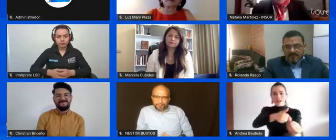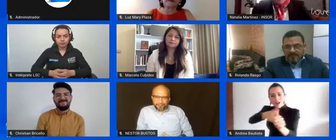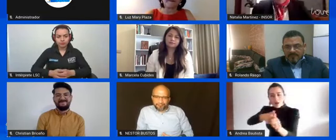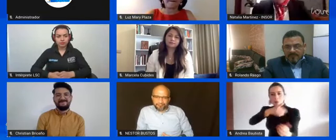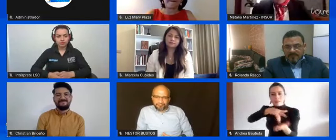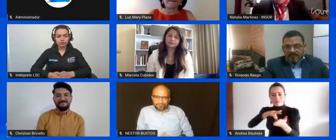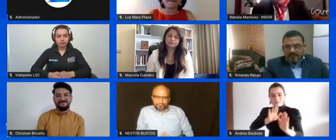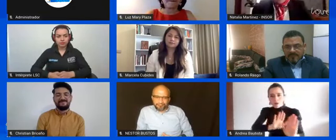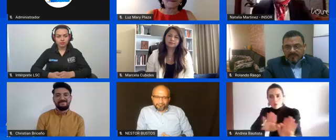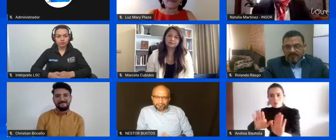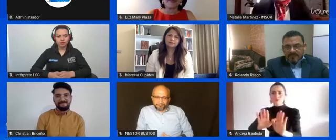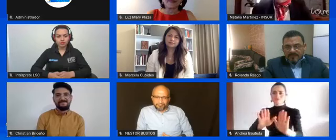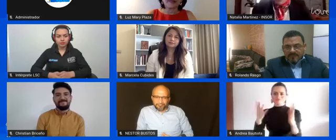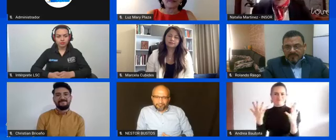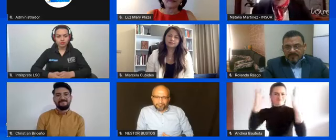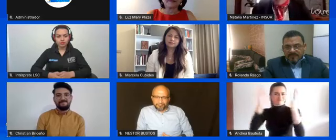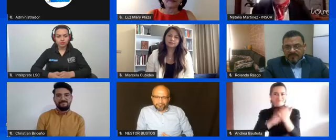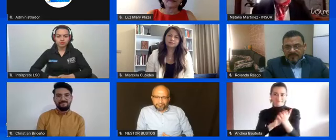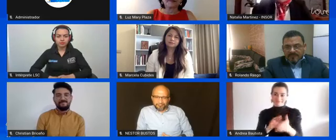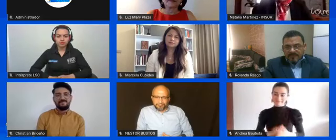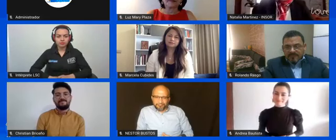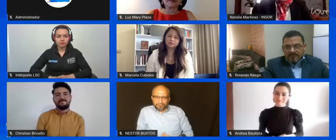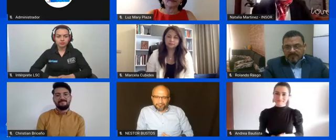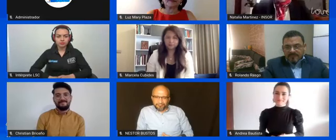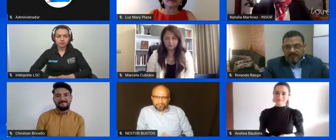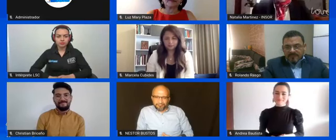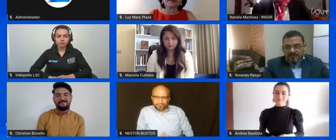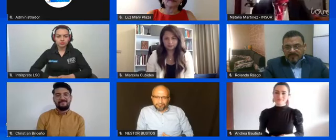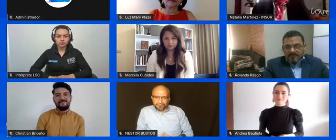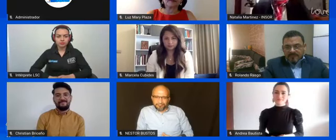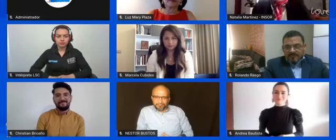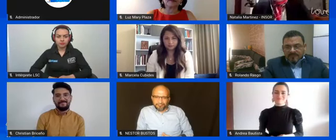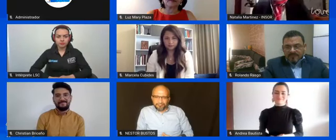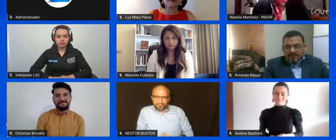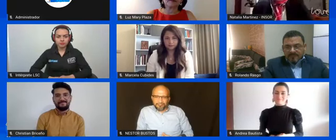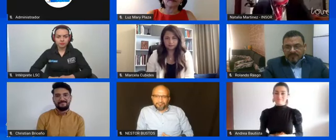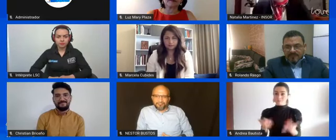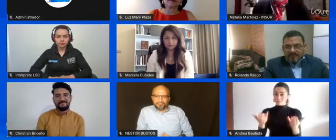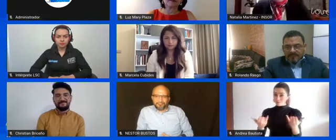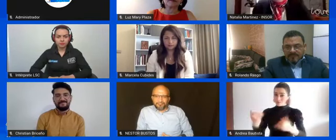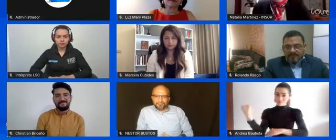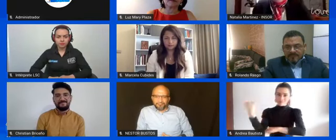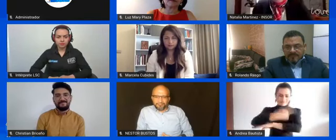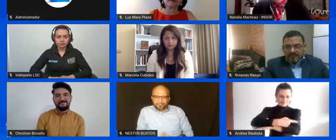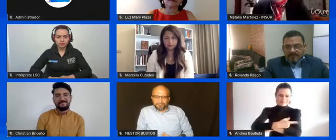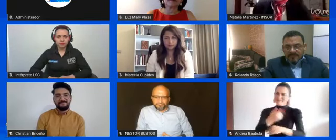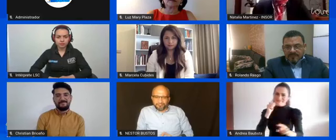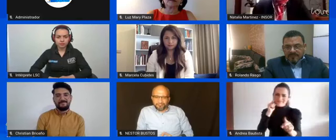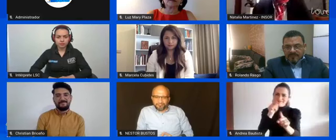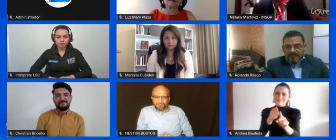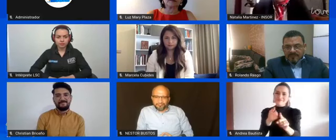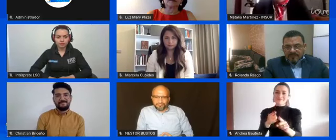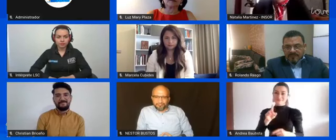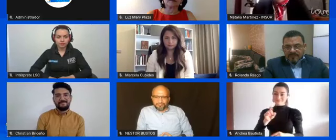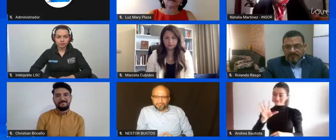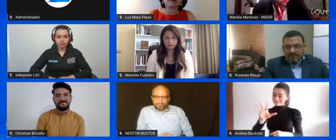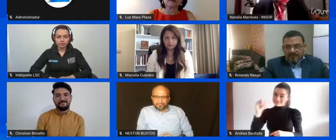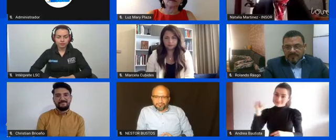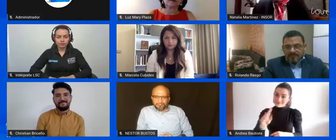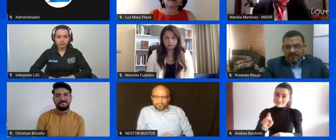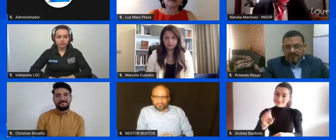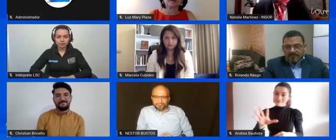historia. Como les mencionaba, el evento del día de hoy pues busca celebrar esos 65 años y conversar